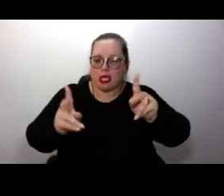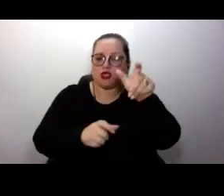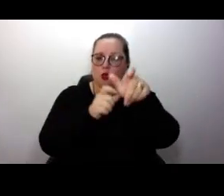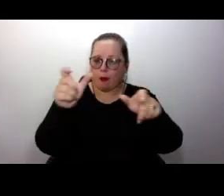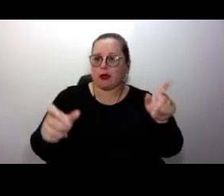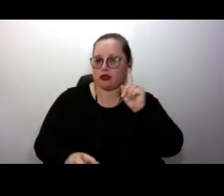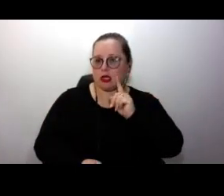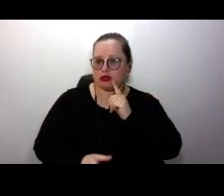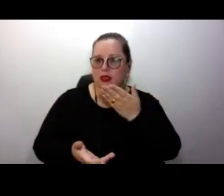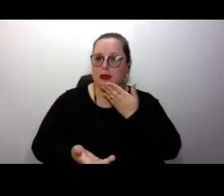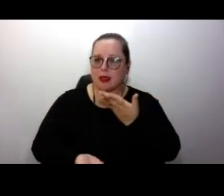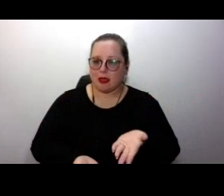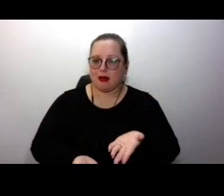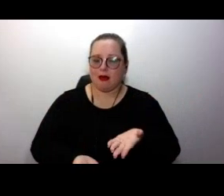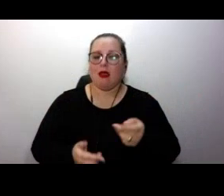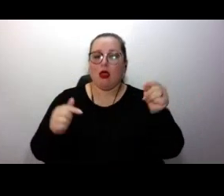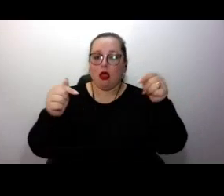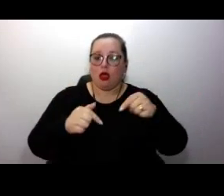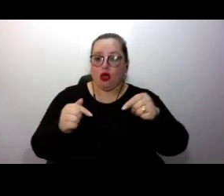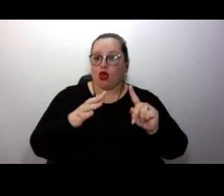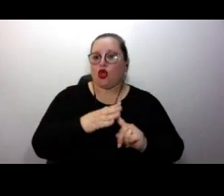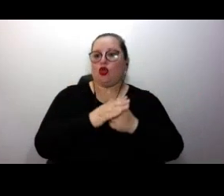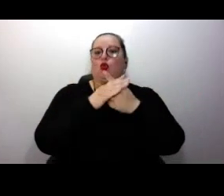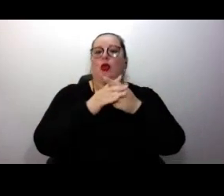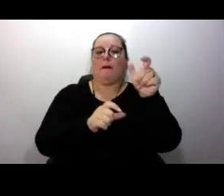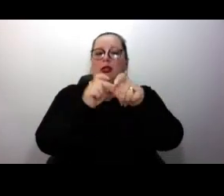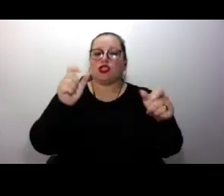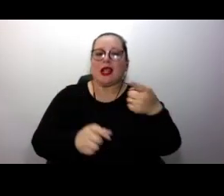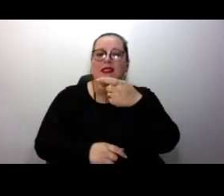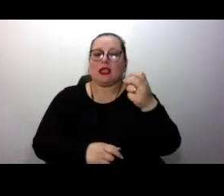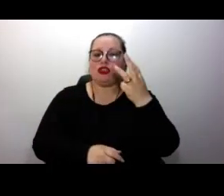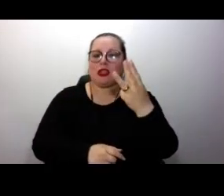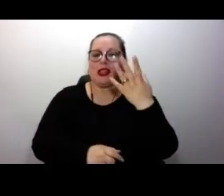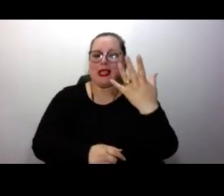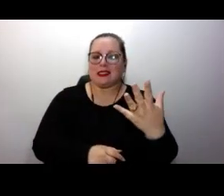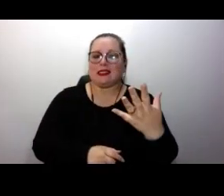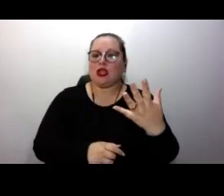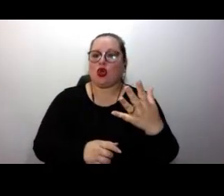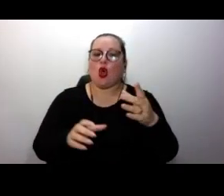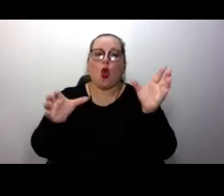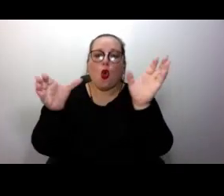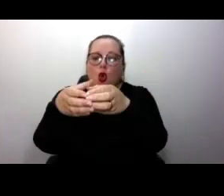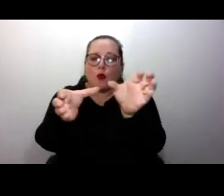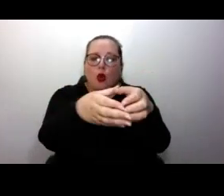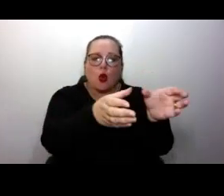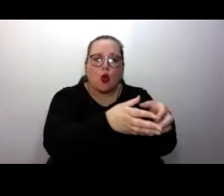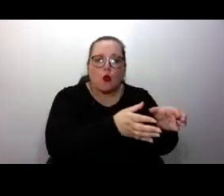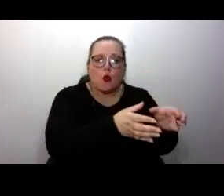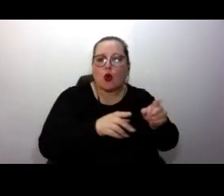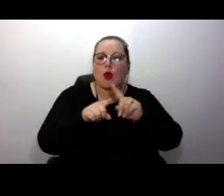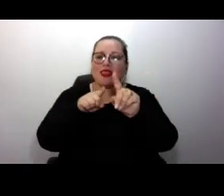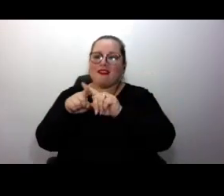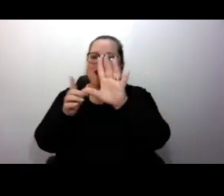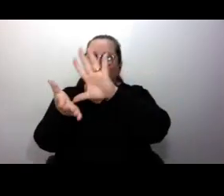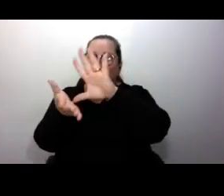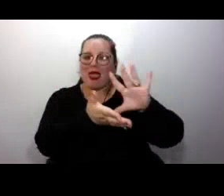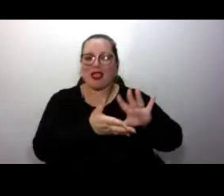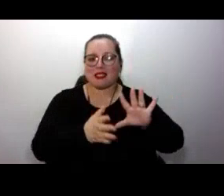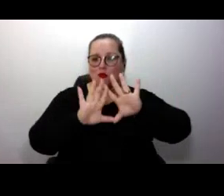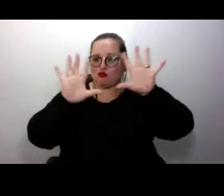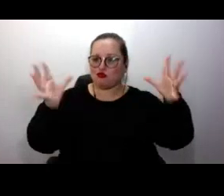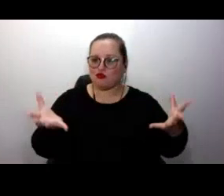sordas. Hoy día la constituyen más de 135 asociaciones de diferentes países del mundo.